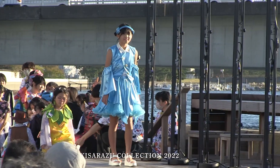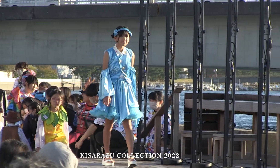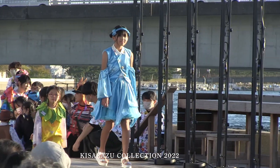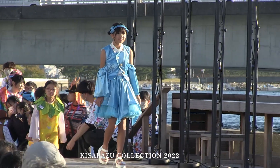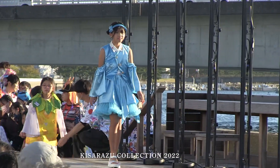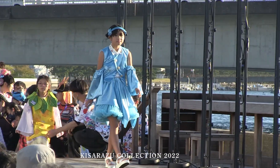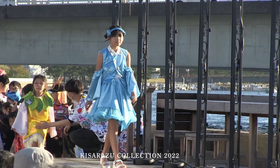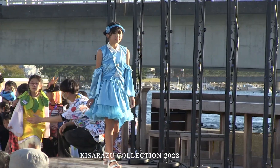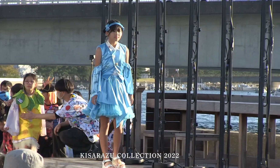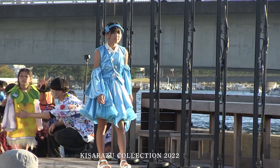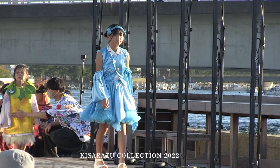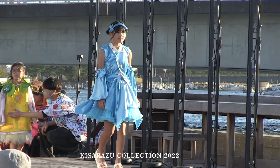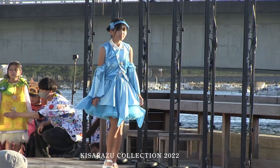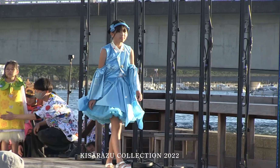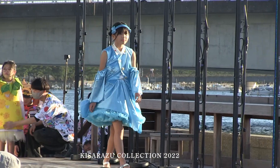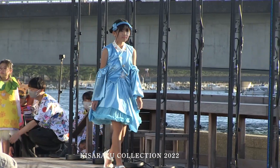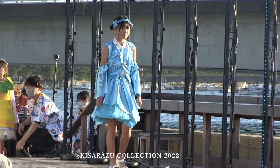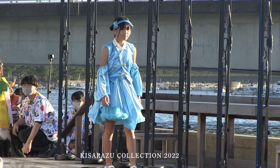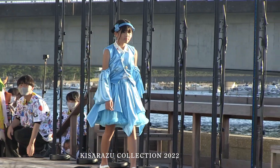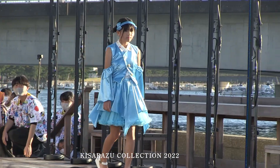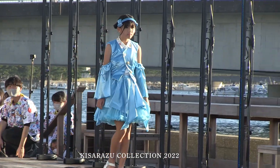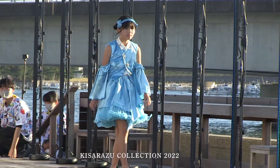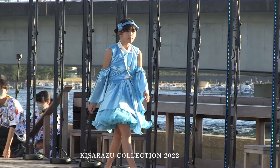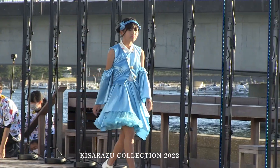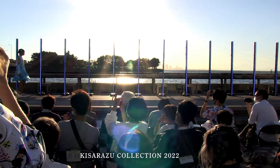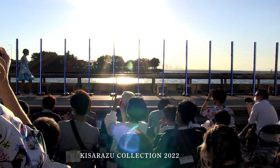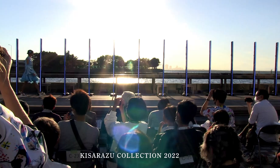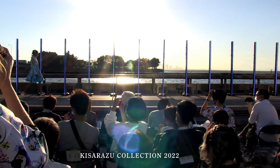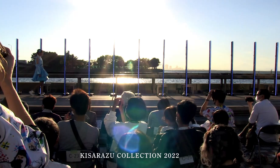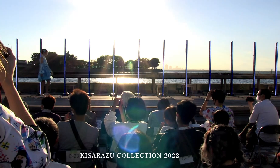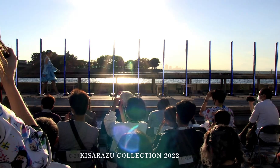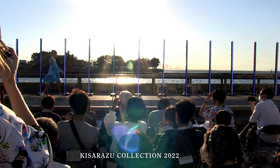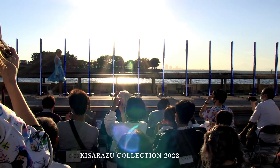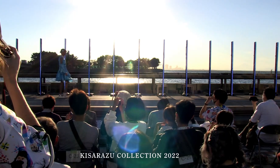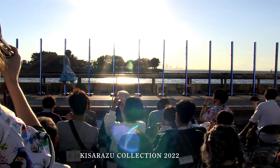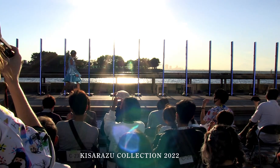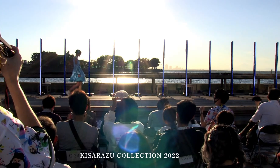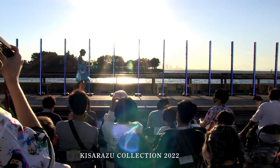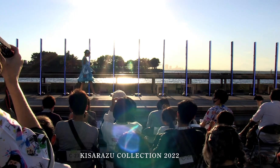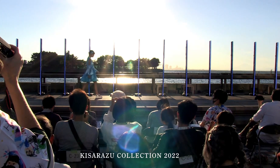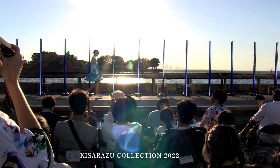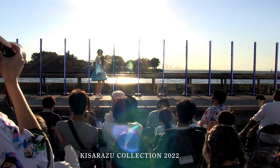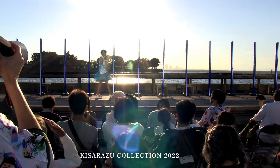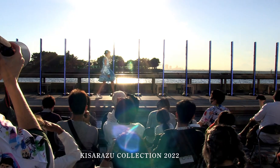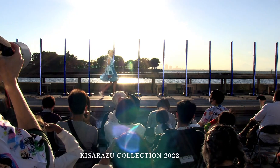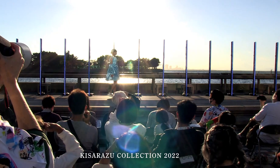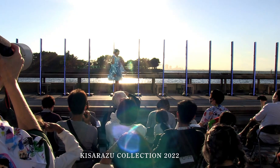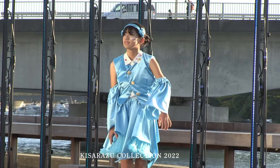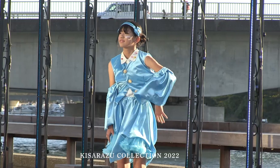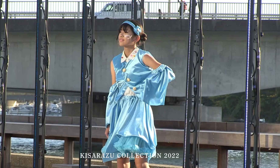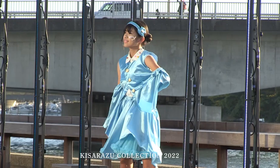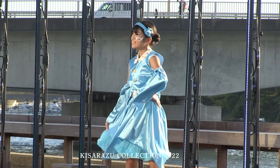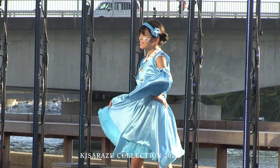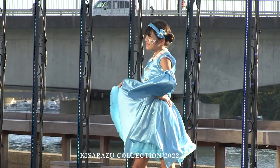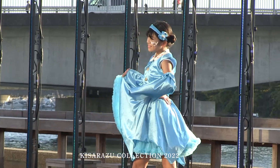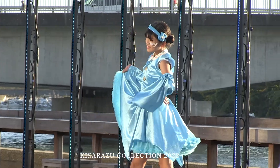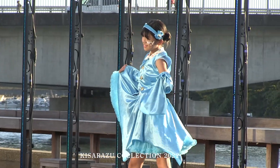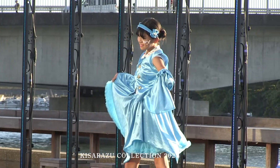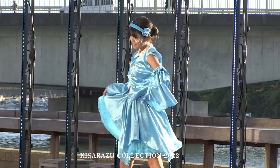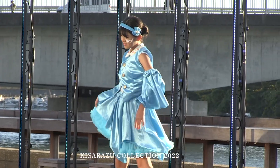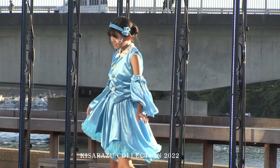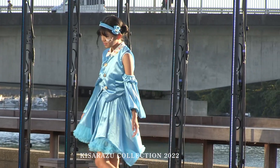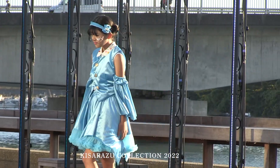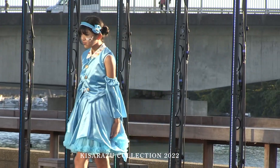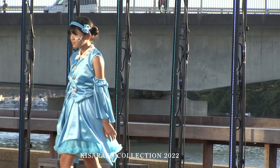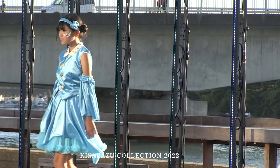藤崎美玲ちゃん、旗沢小学校4年生。木更津コレクションをと